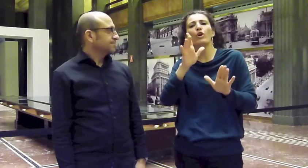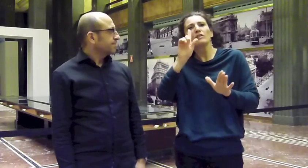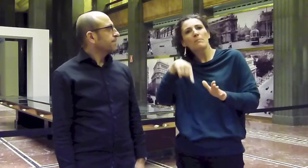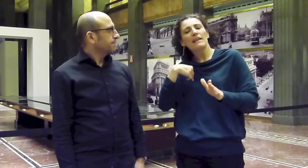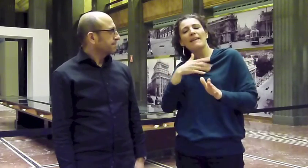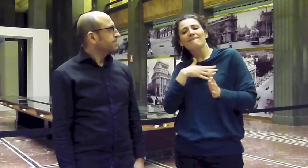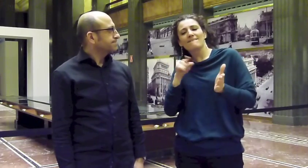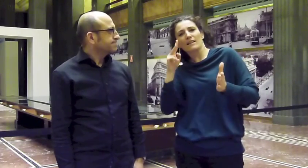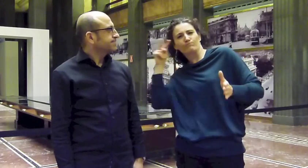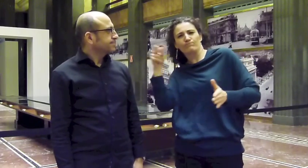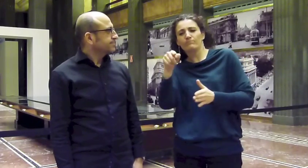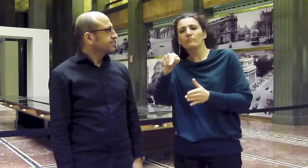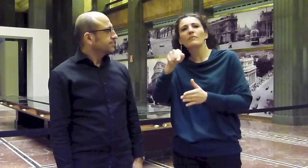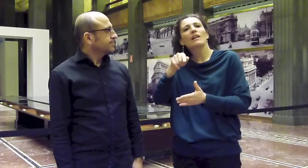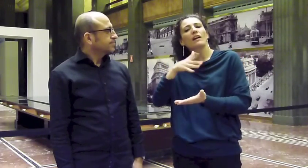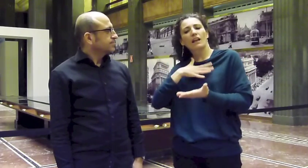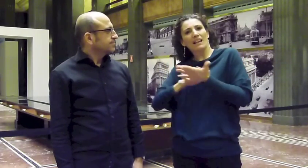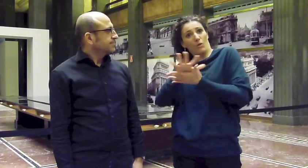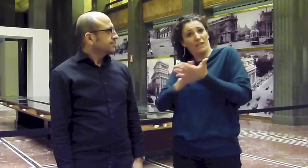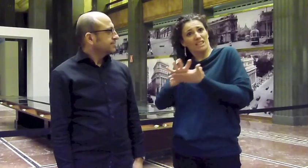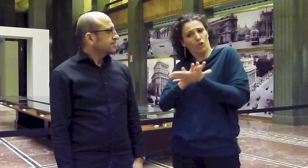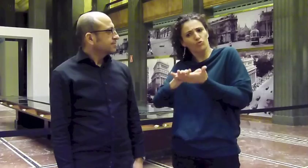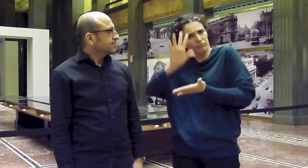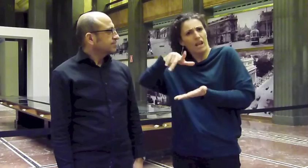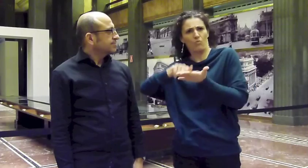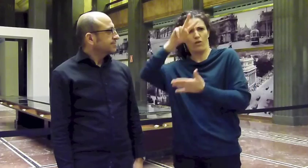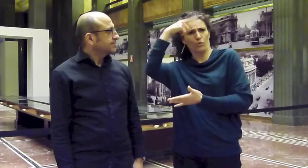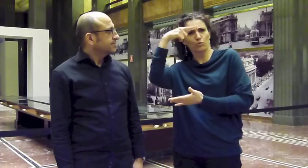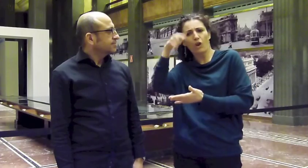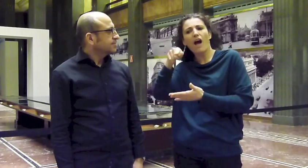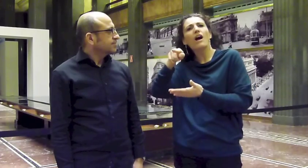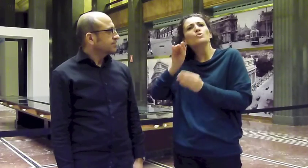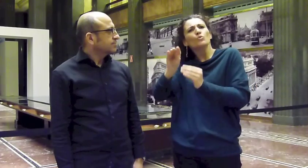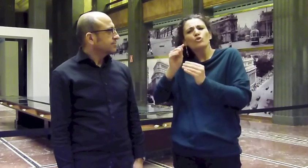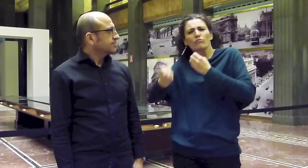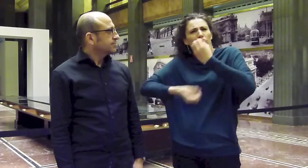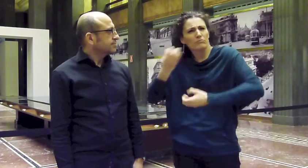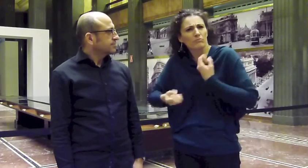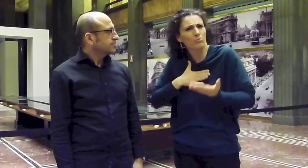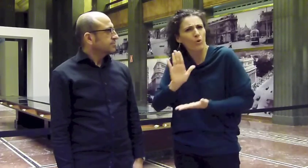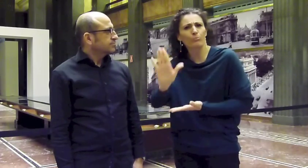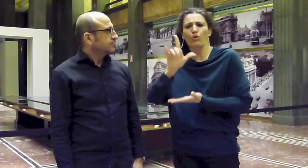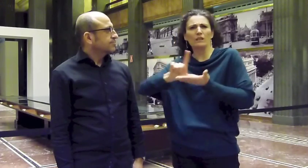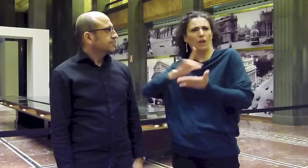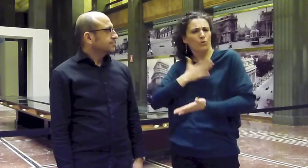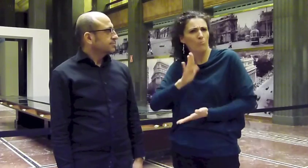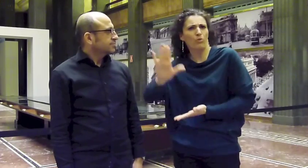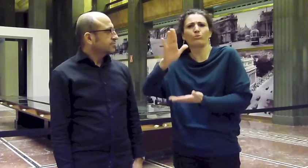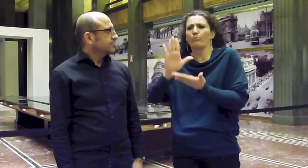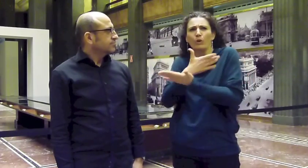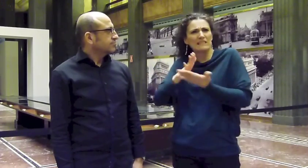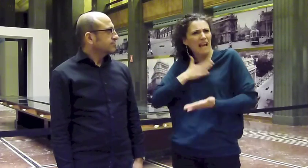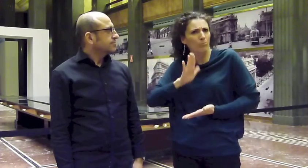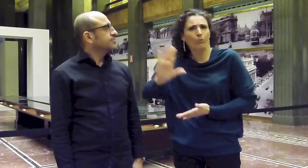lo llevan a cabo mediante la lengua de signos. Pero hay otro punto de vista también importante en el que la propia lengua de signos también es creadora de su